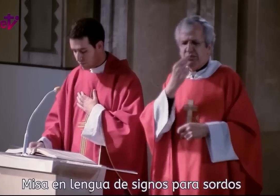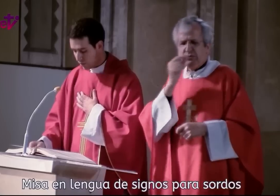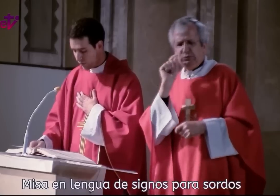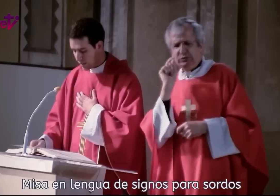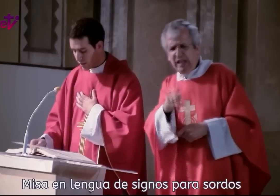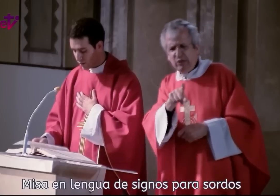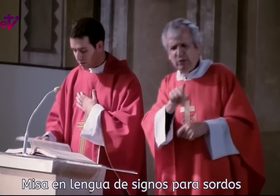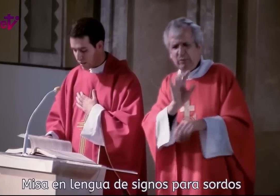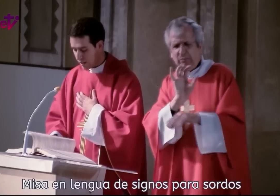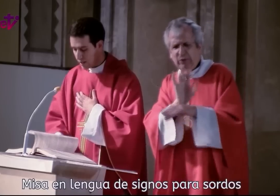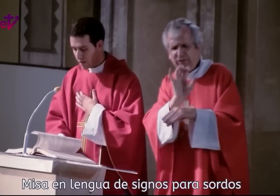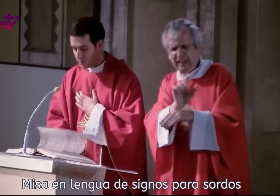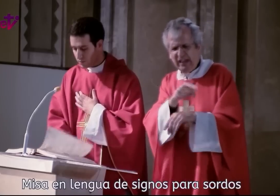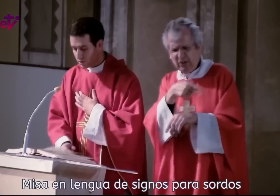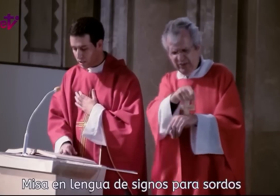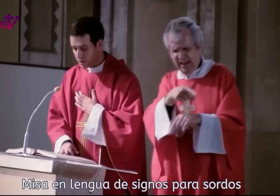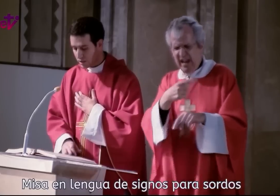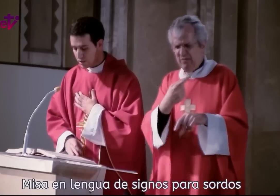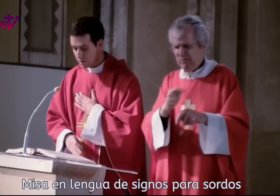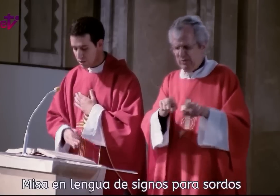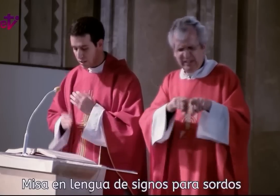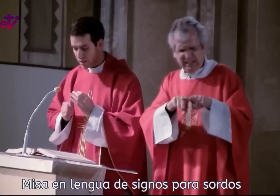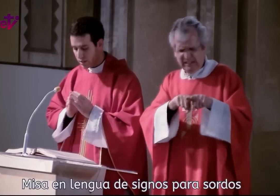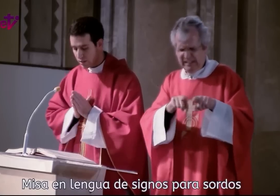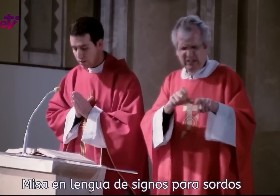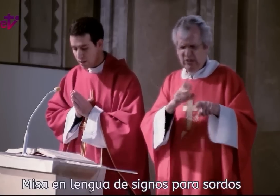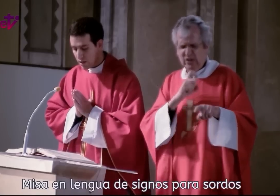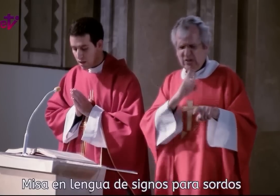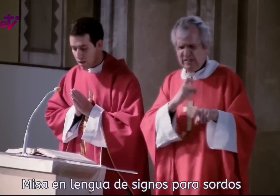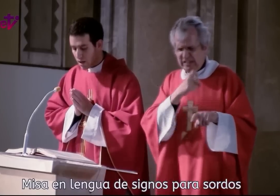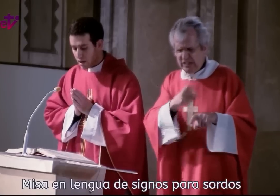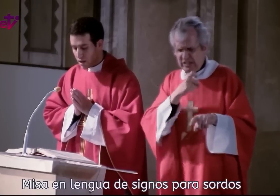insultándolo, proferían contra él muchas otras cosas.